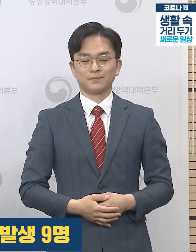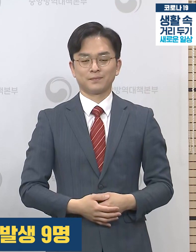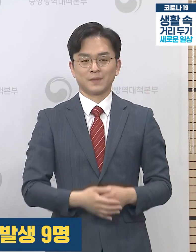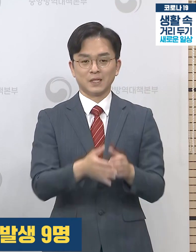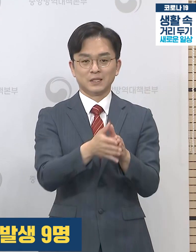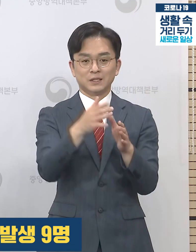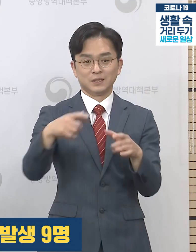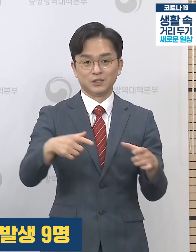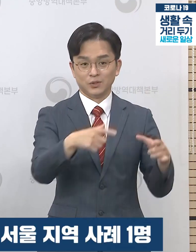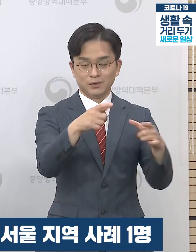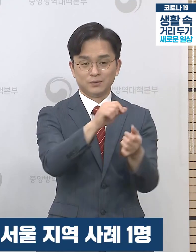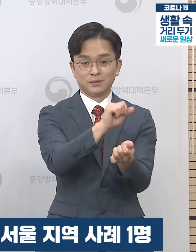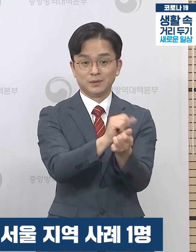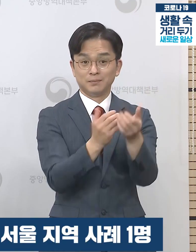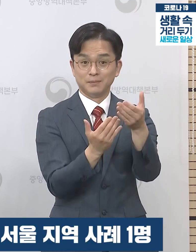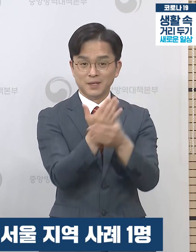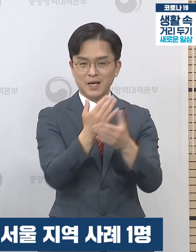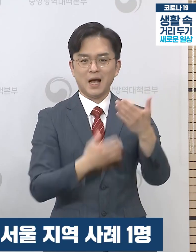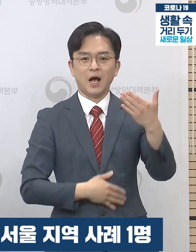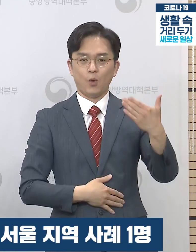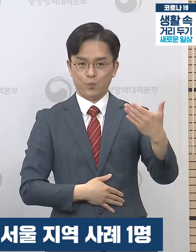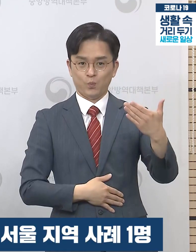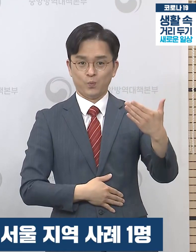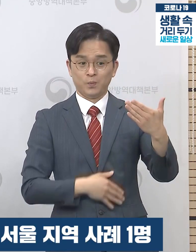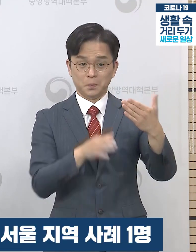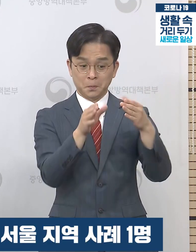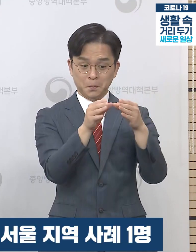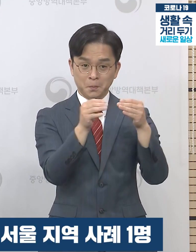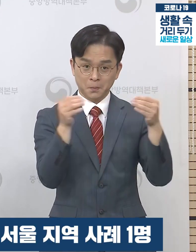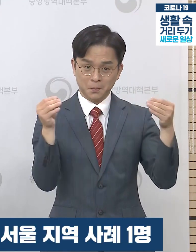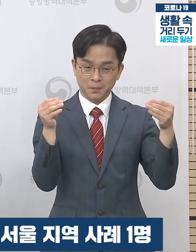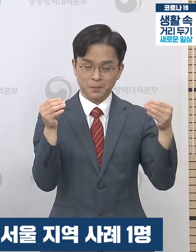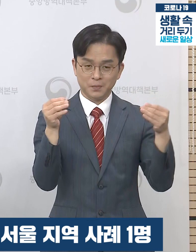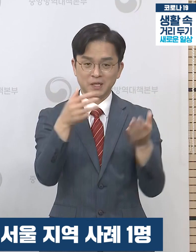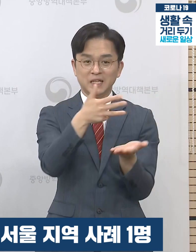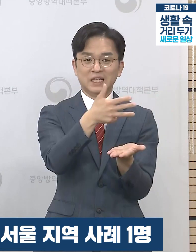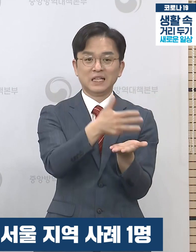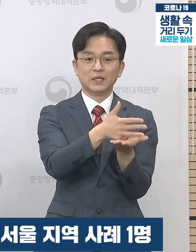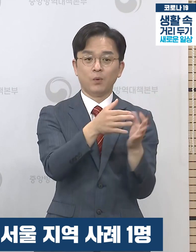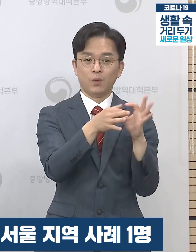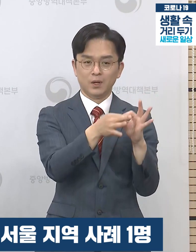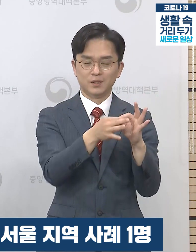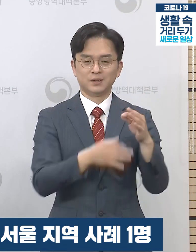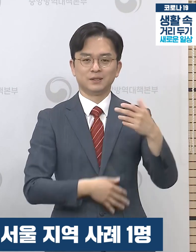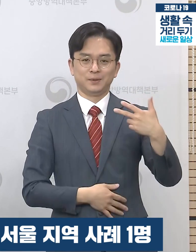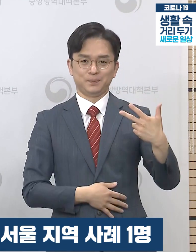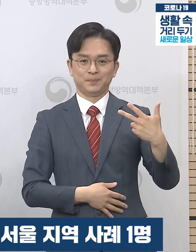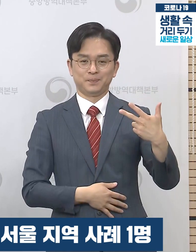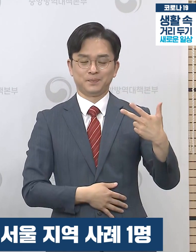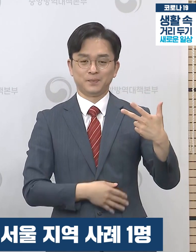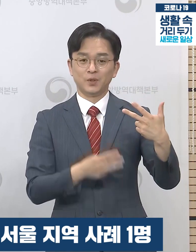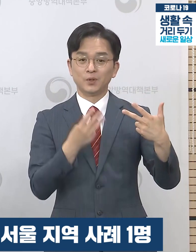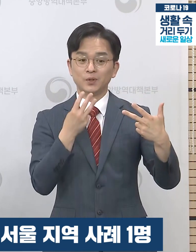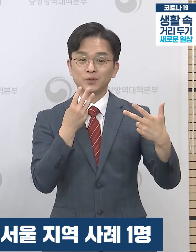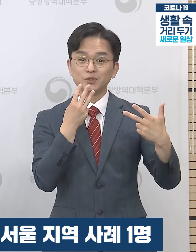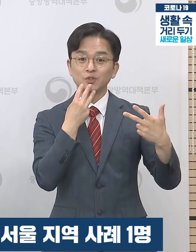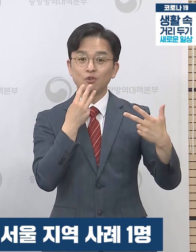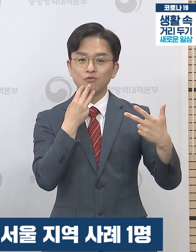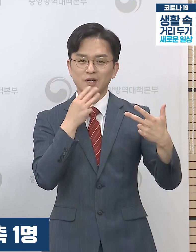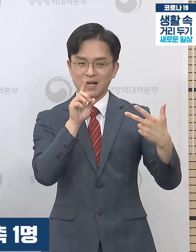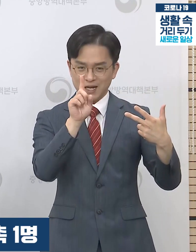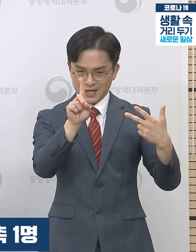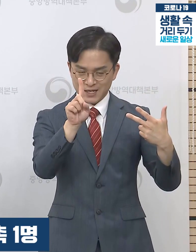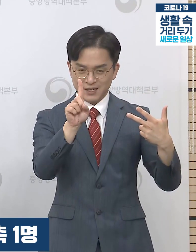발생은 9명입니다. 이 중에서 클럽의 집단 발생 관련이 7명이고 서울 지역의 사례가